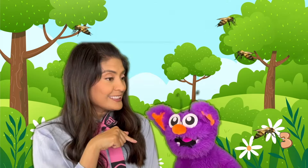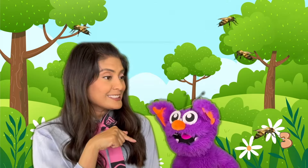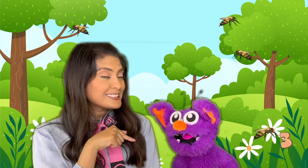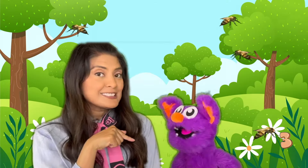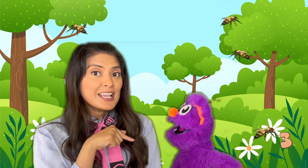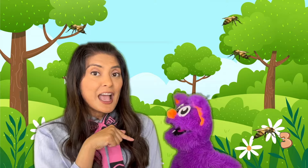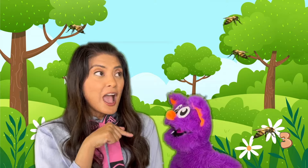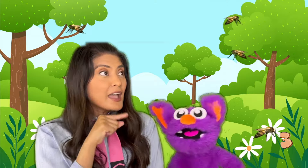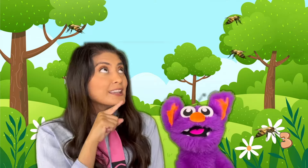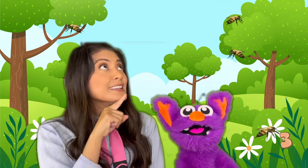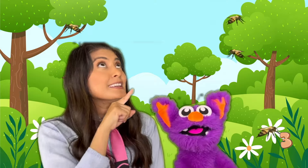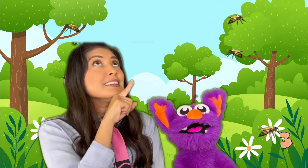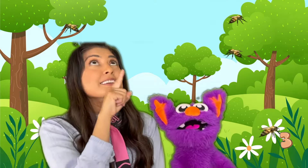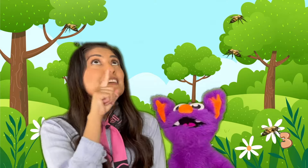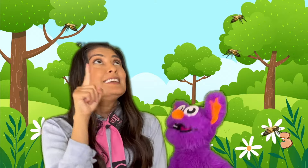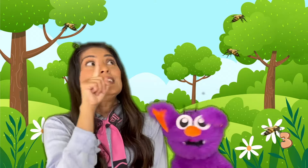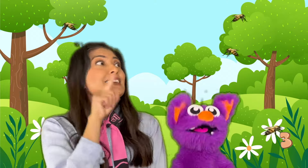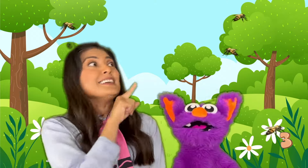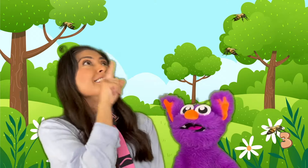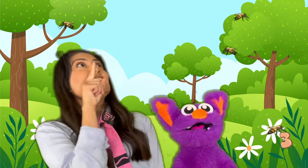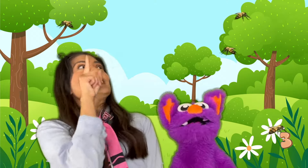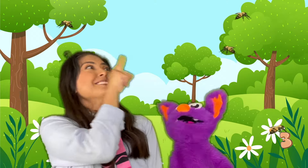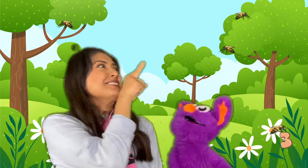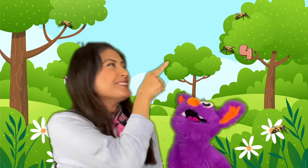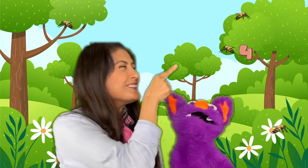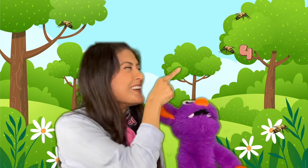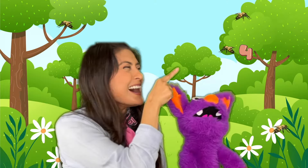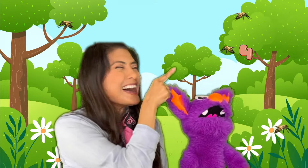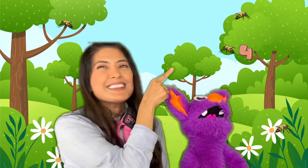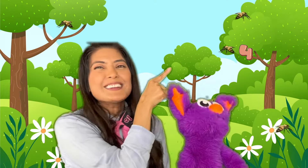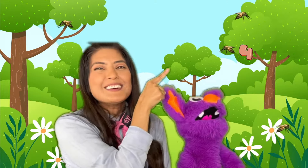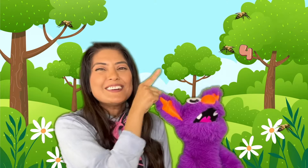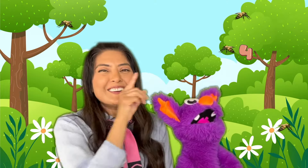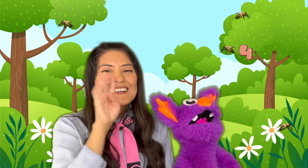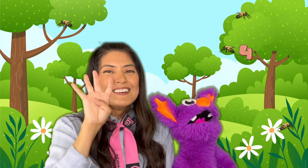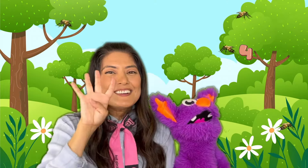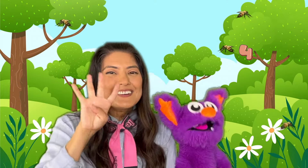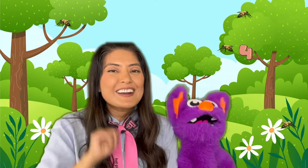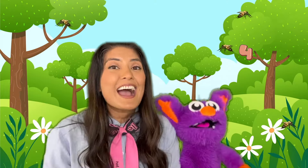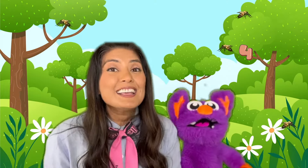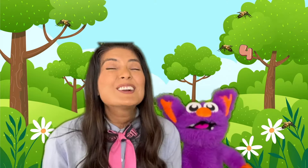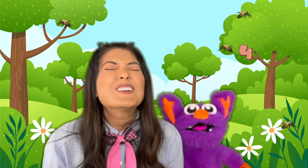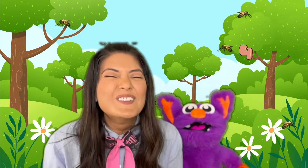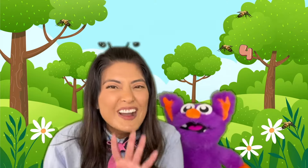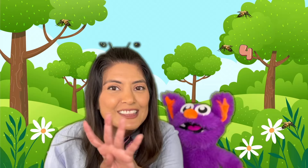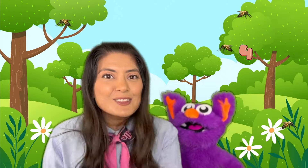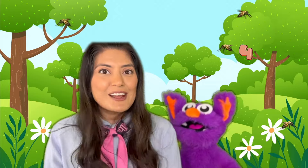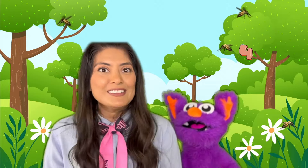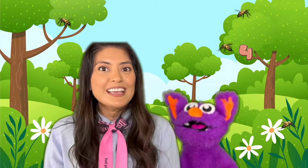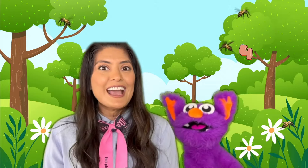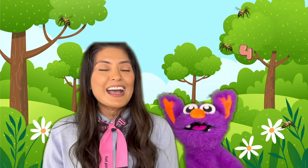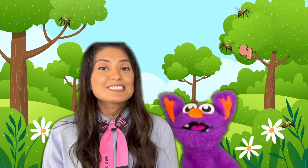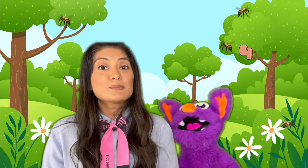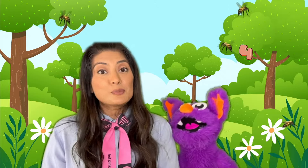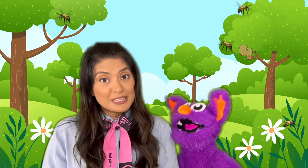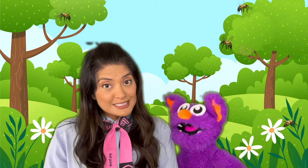tres y treinta, ¡cuatro! ¡Hay cuatro abejas! ¿Puedes